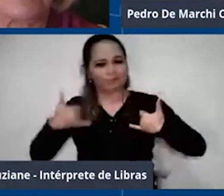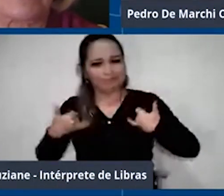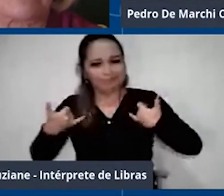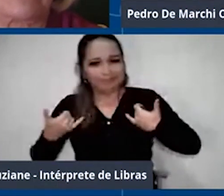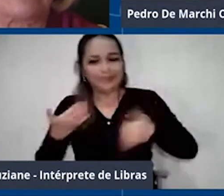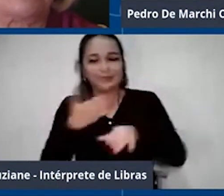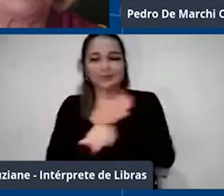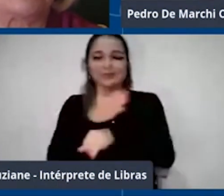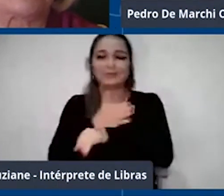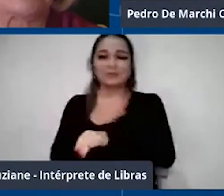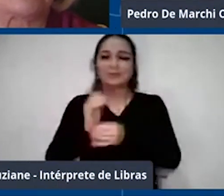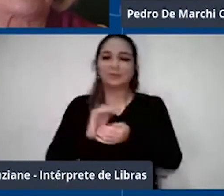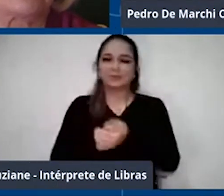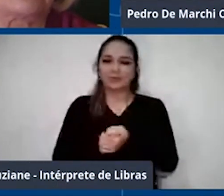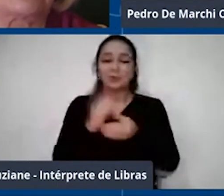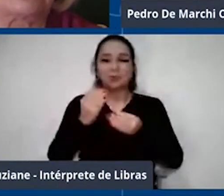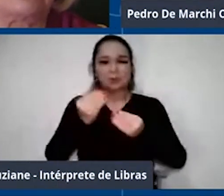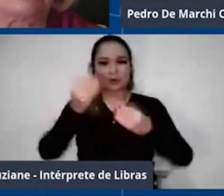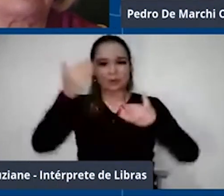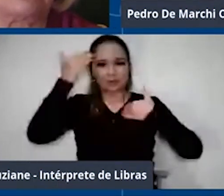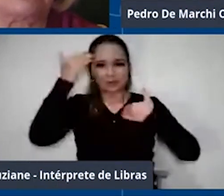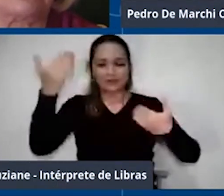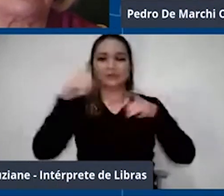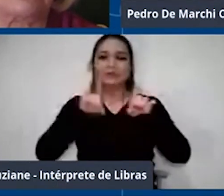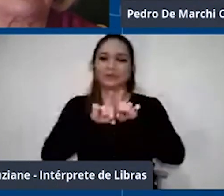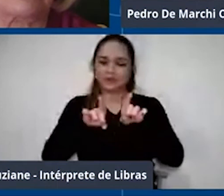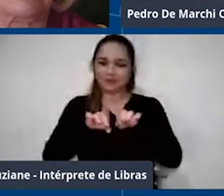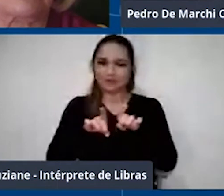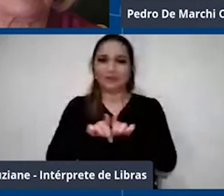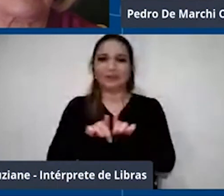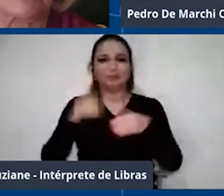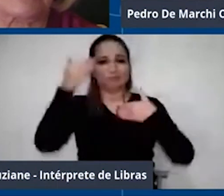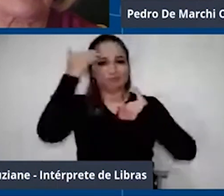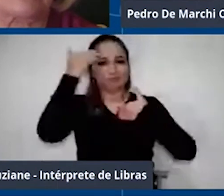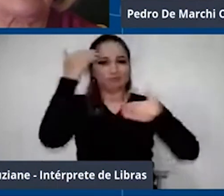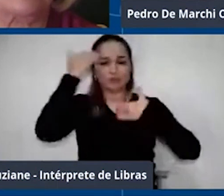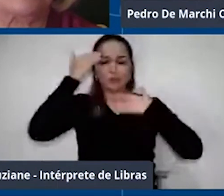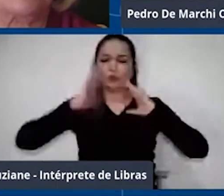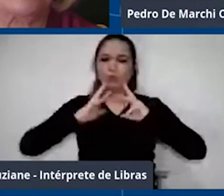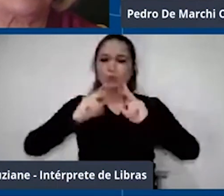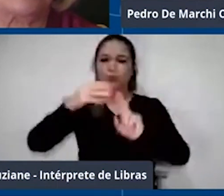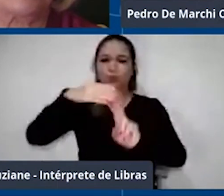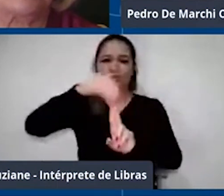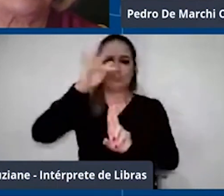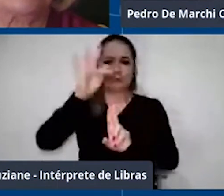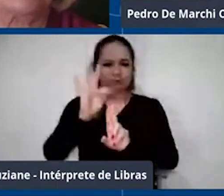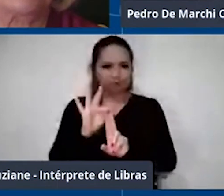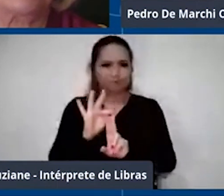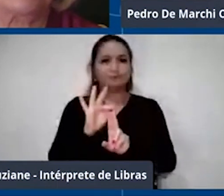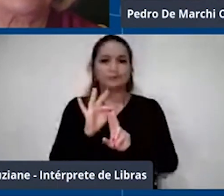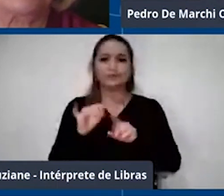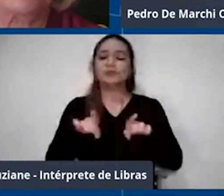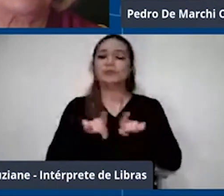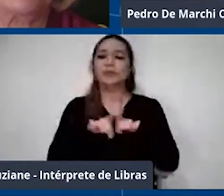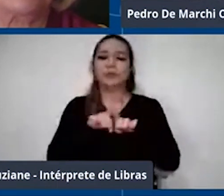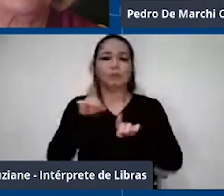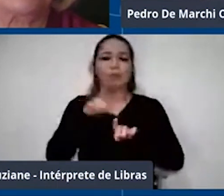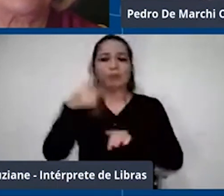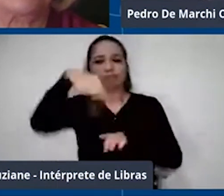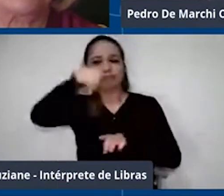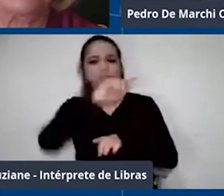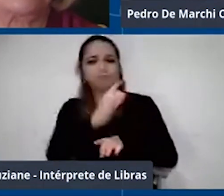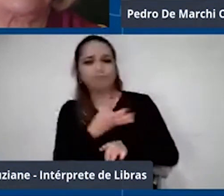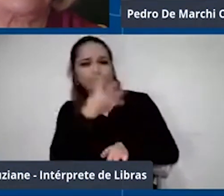suas palavras. Agradecemos aí, em nome do presidente Luiz Carlos Bono, a todo o Sistema FEComércio, pela colaboração, aos ouvintes aqui, internautas